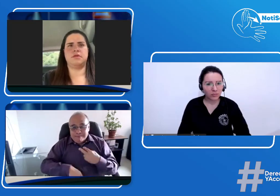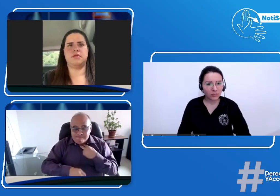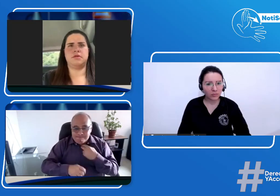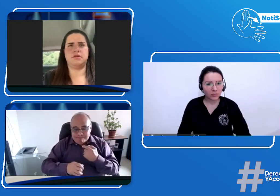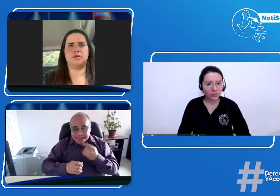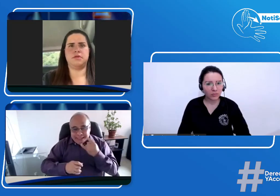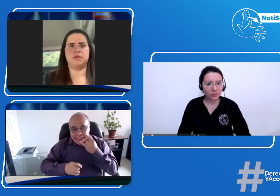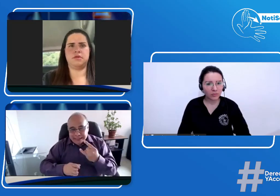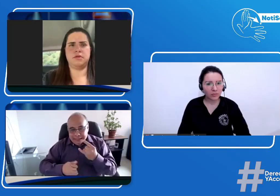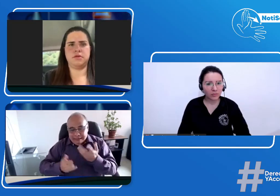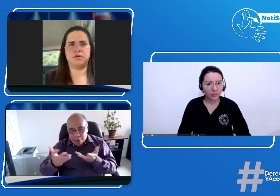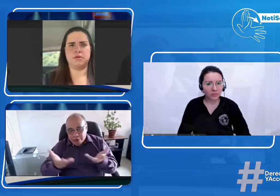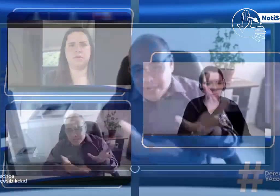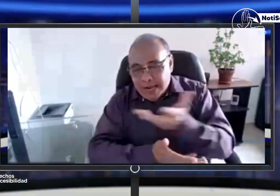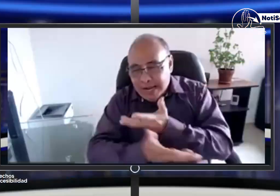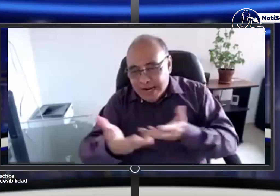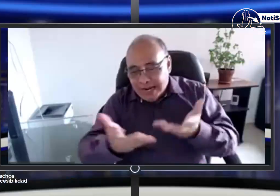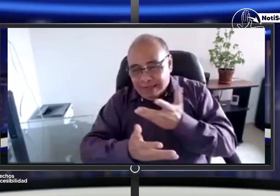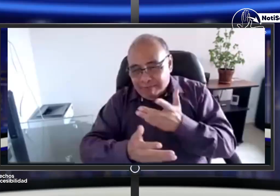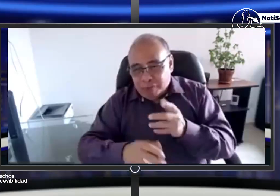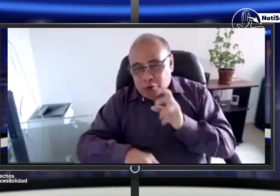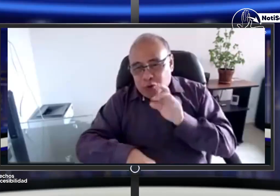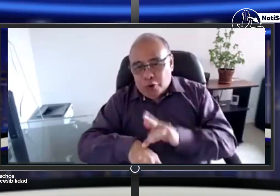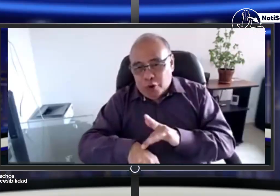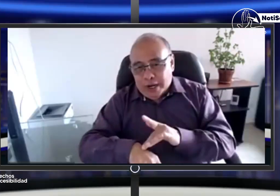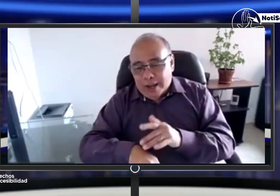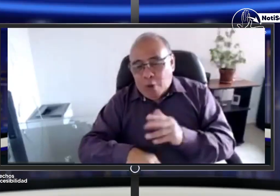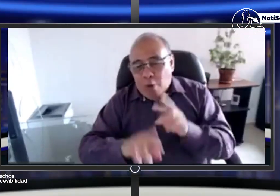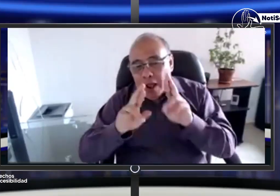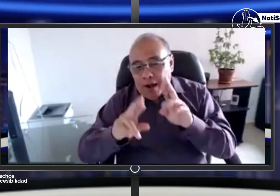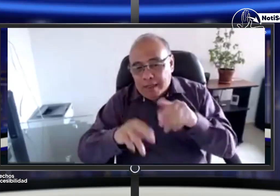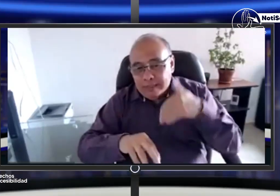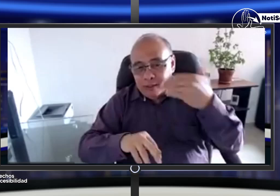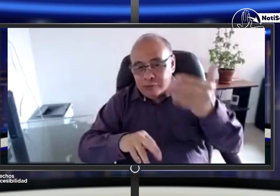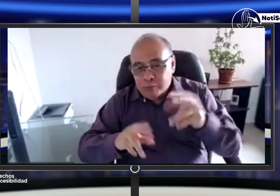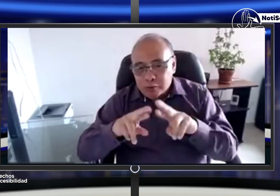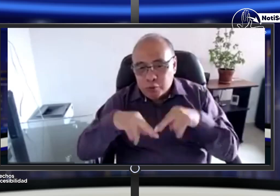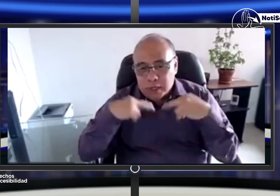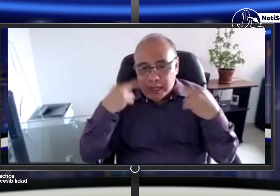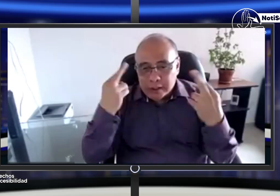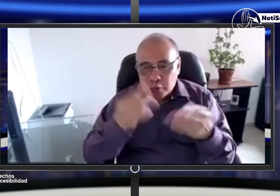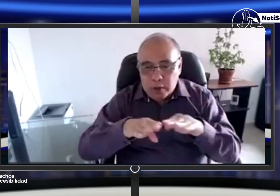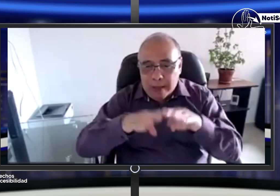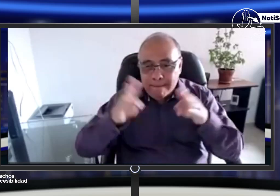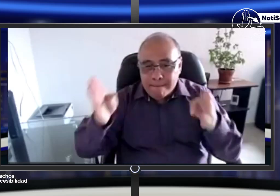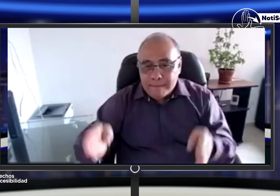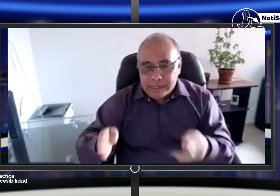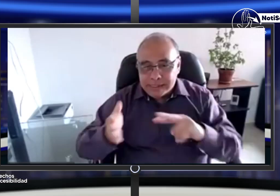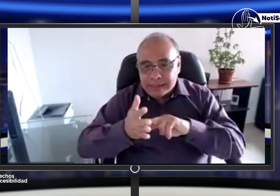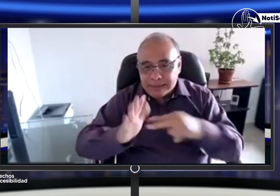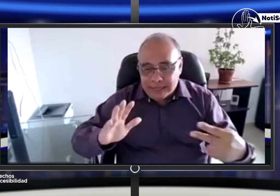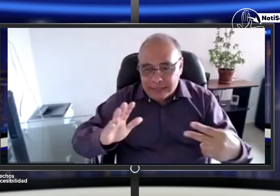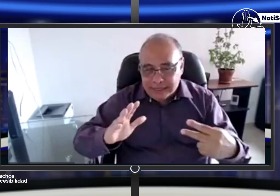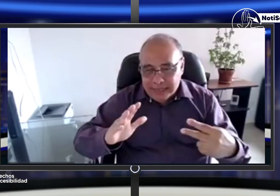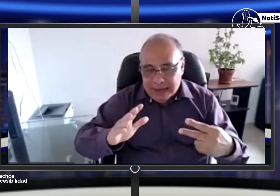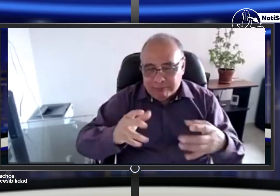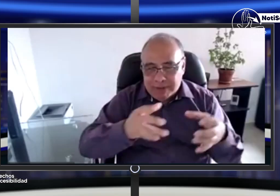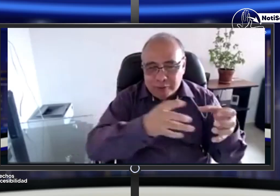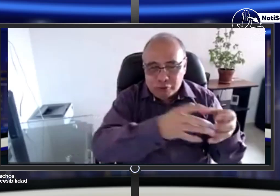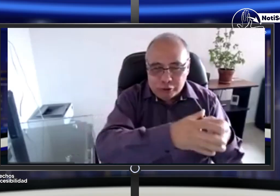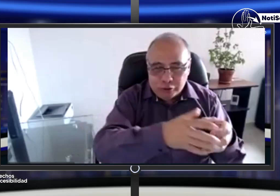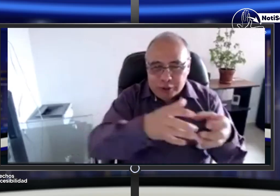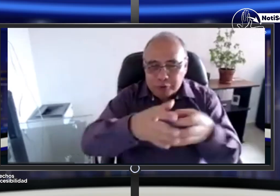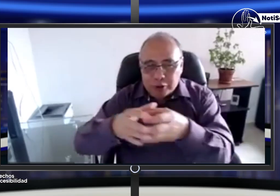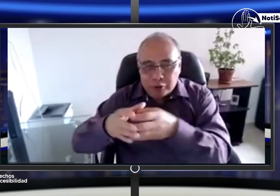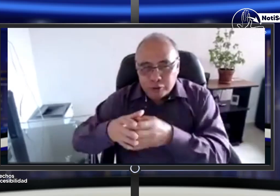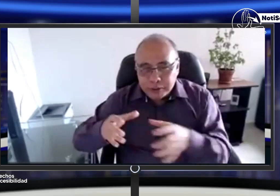Dice el señor Henry, bueno, por cuestiones de tiempo no podemos continuar con nuestro conversatorio. Ojalá pudiéramos establecer